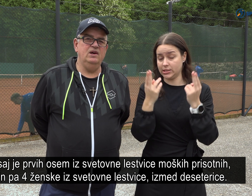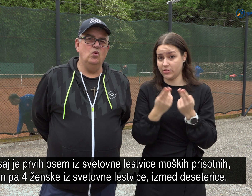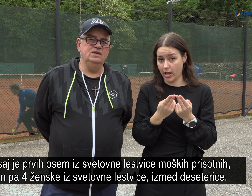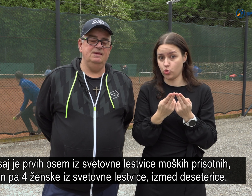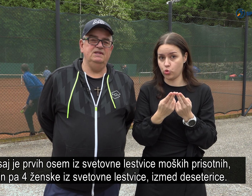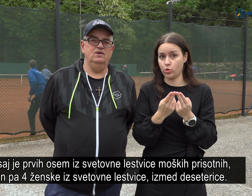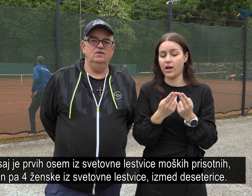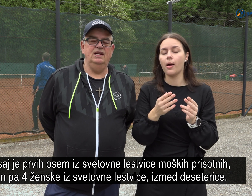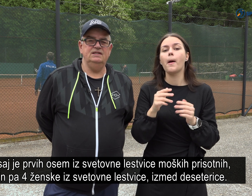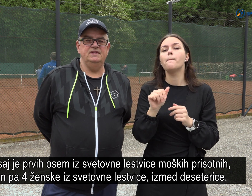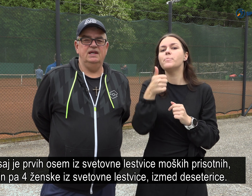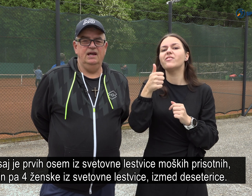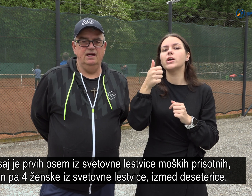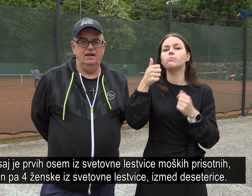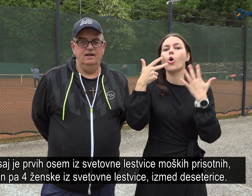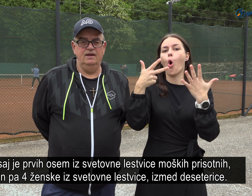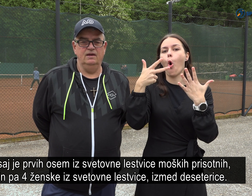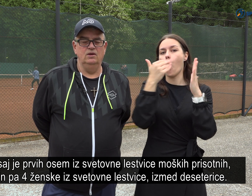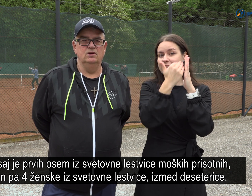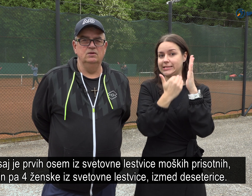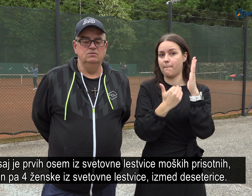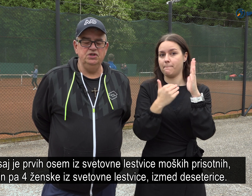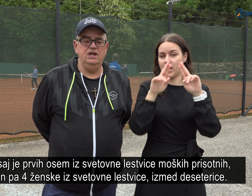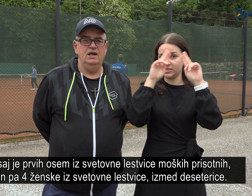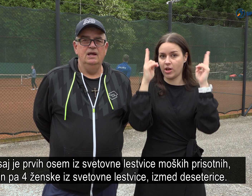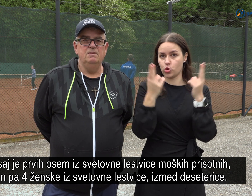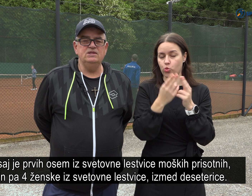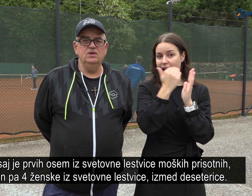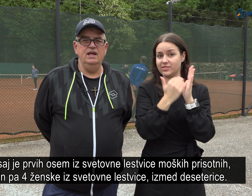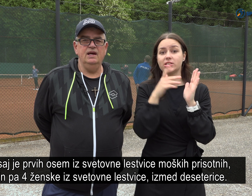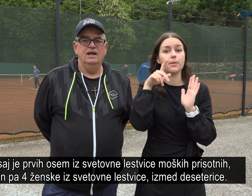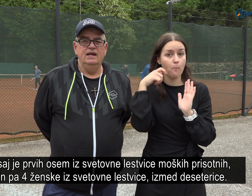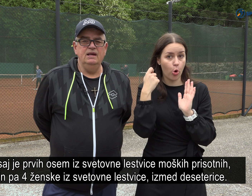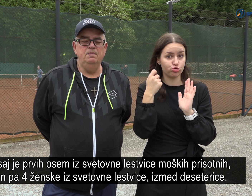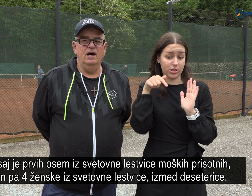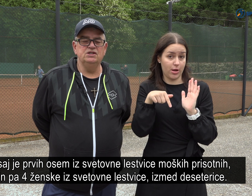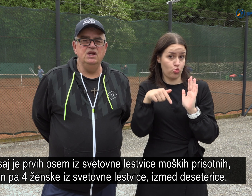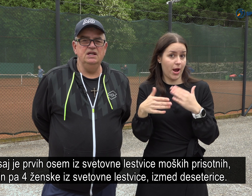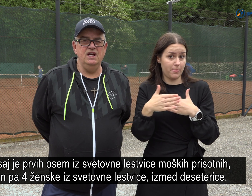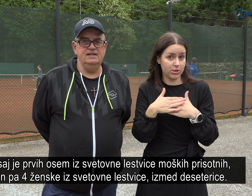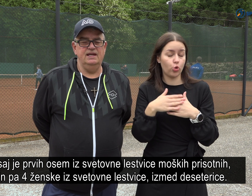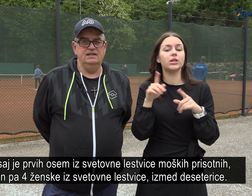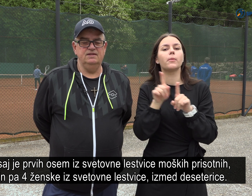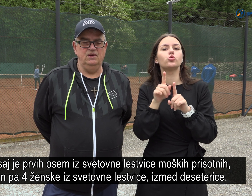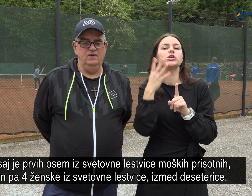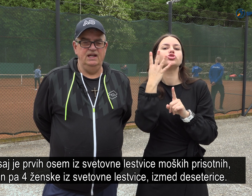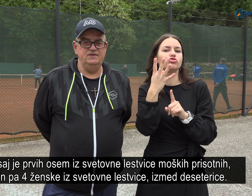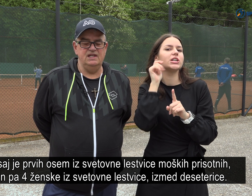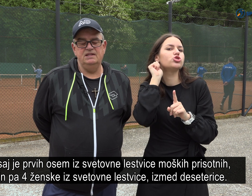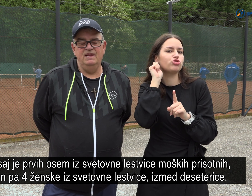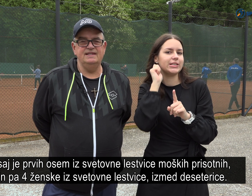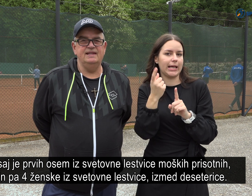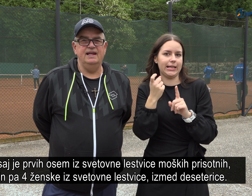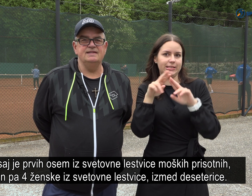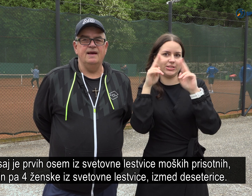je prvih 8 iz svetovne lestvice moških prisotnih in pa 4 ženske iz svetovne